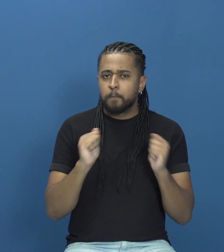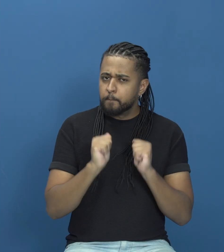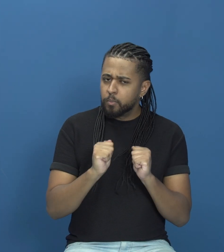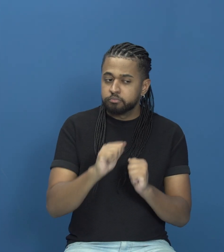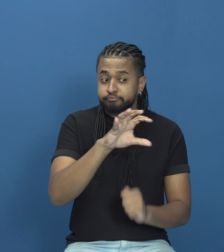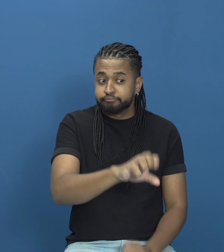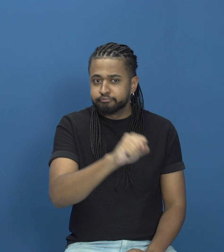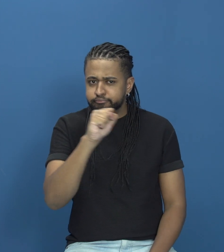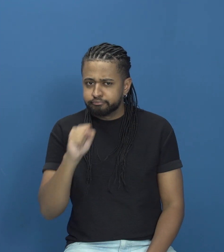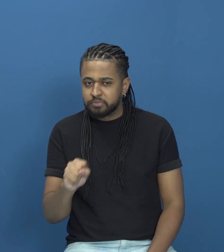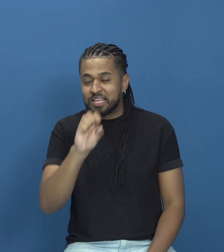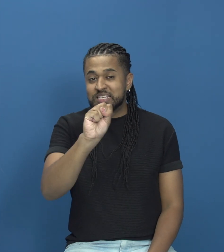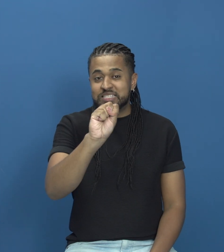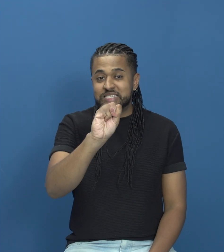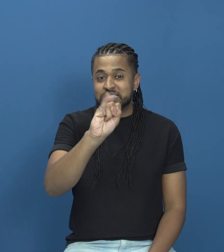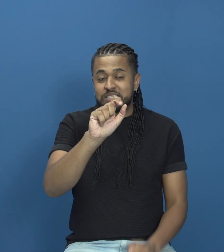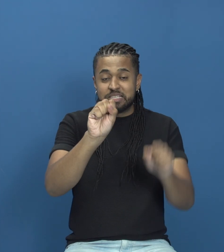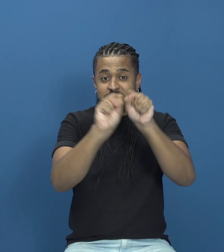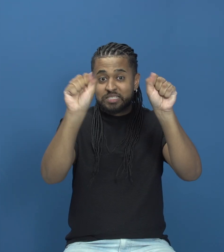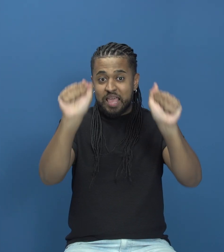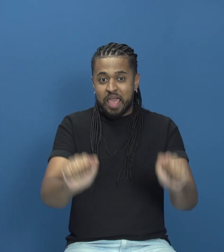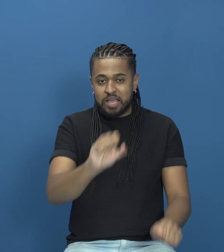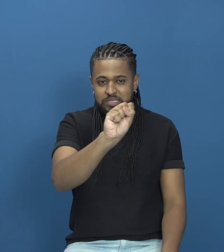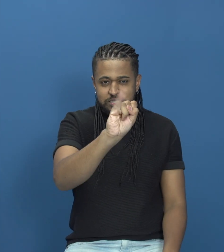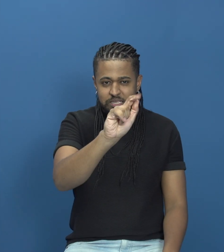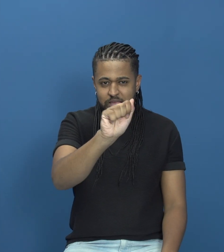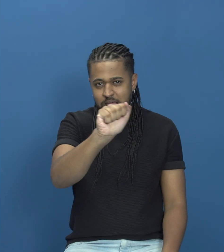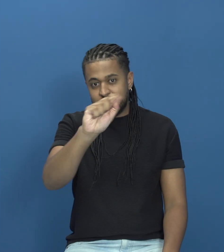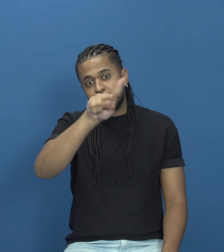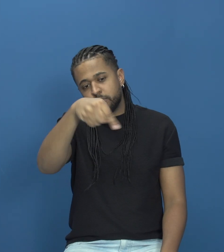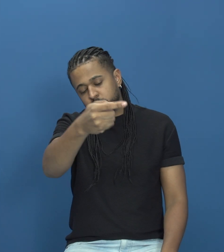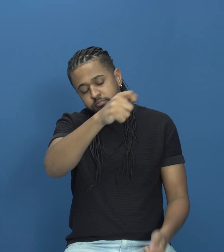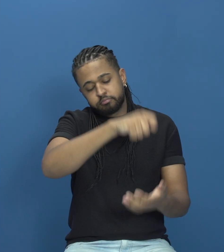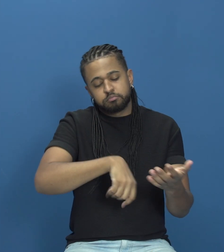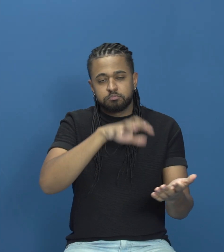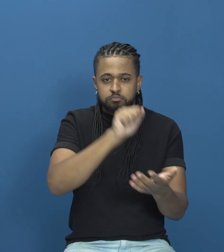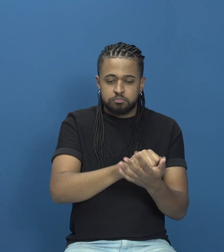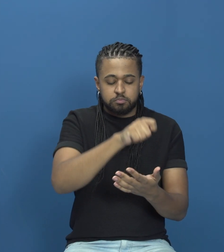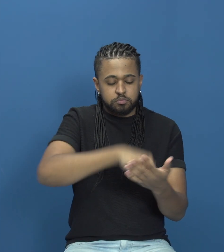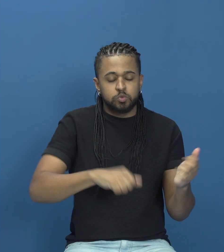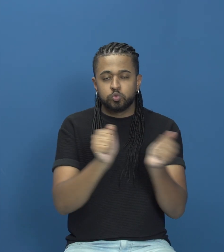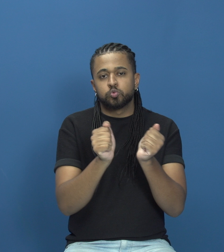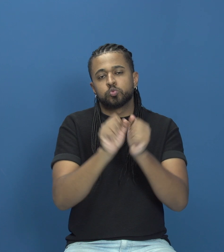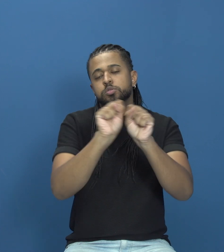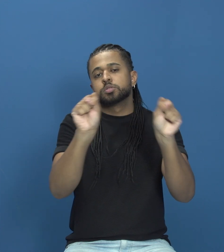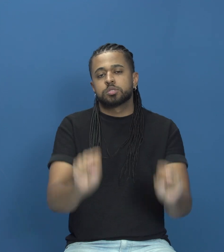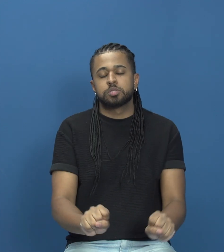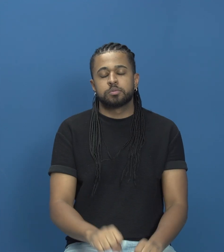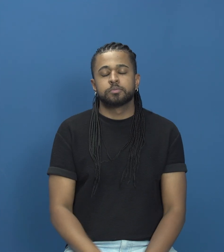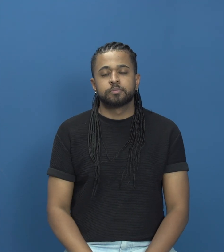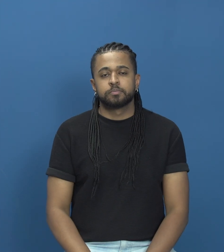ser retirado do SIGA-A após a realização de matrícula e cadastro junto ao sistema.